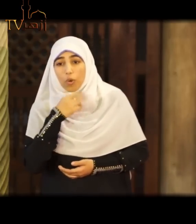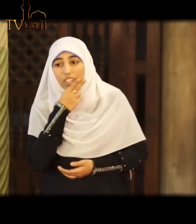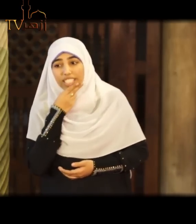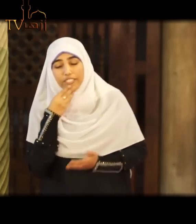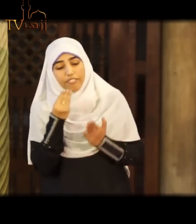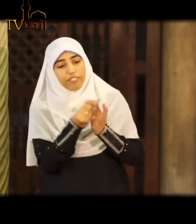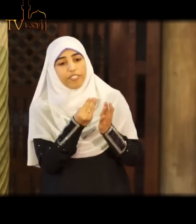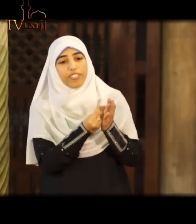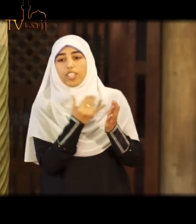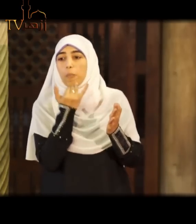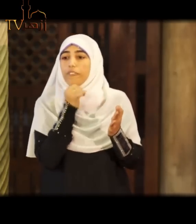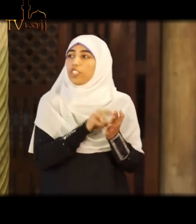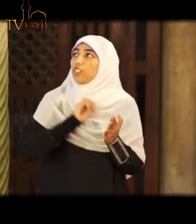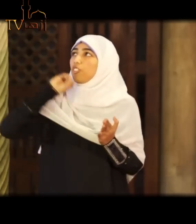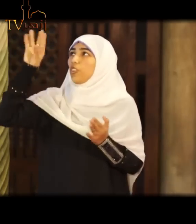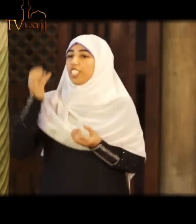زائدة